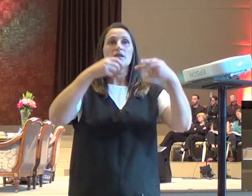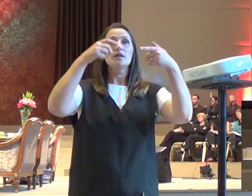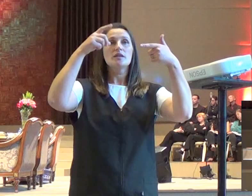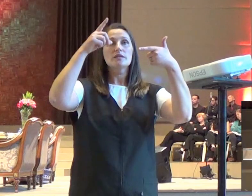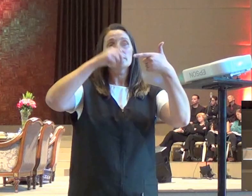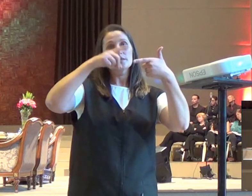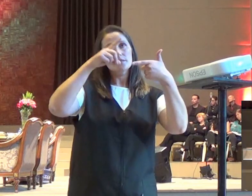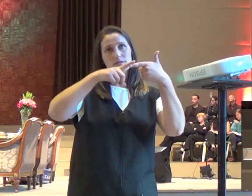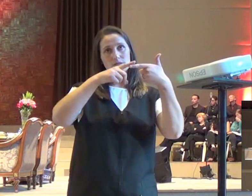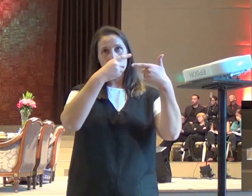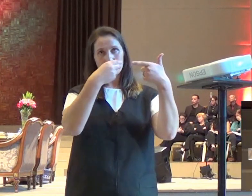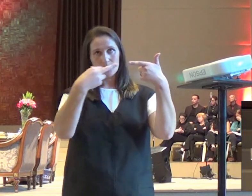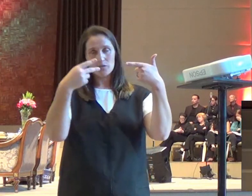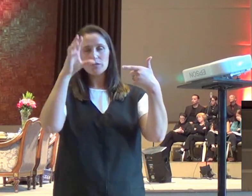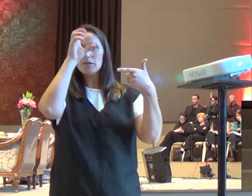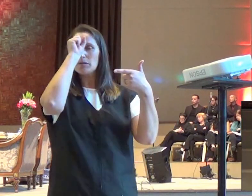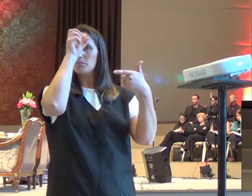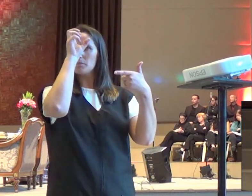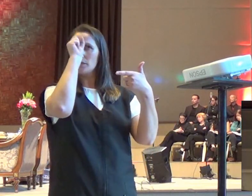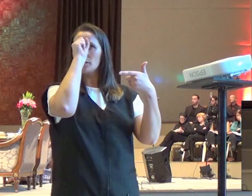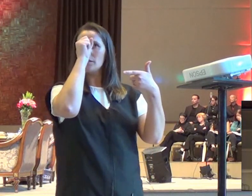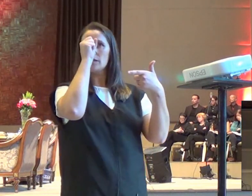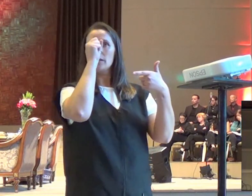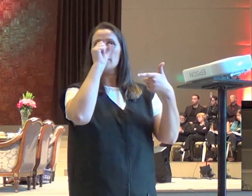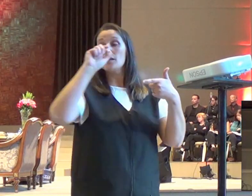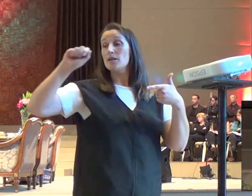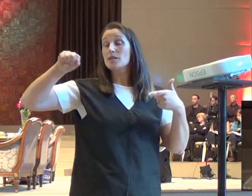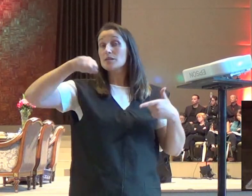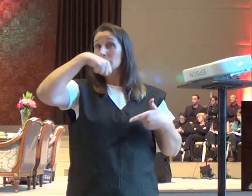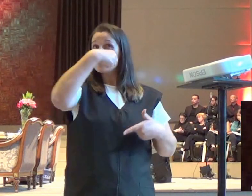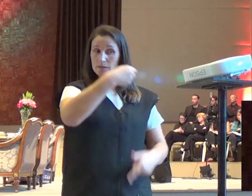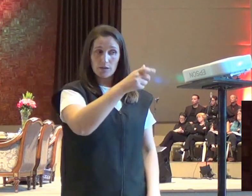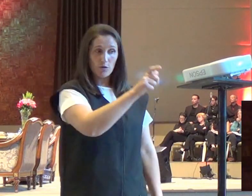a gente vai aprender sobre essa questão da paternidade.